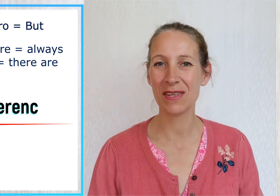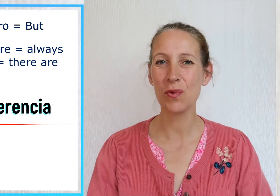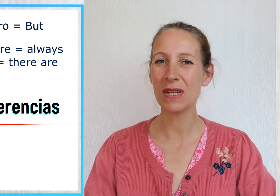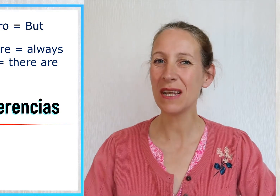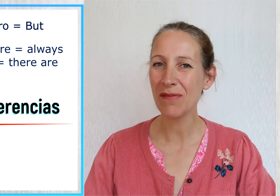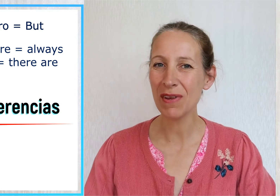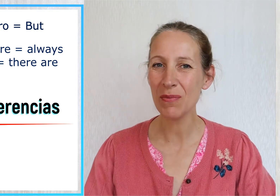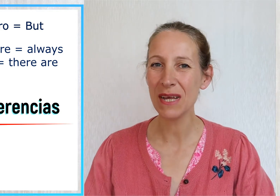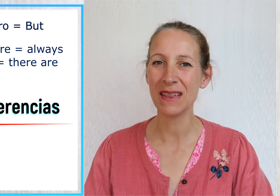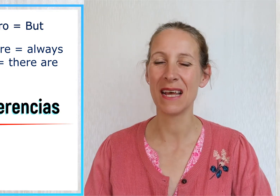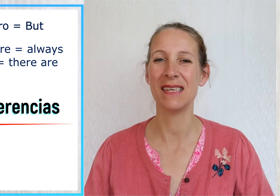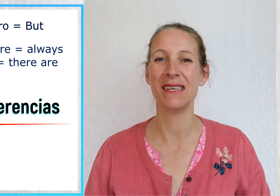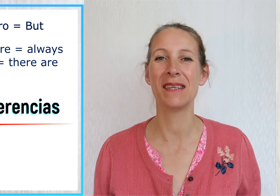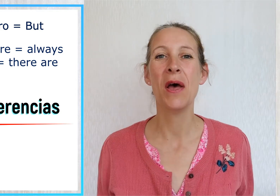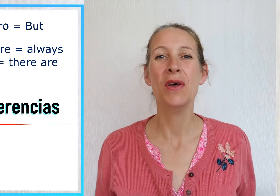sugerencias. What a lovely word that is.